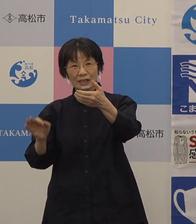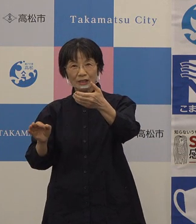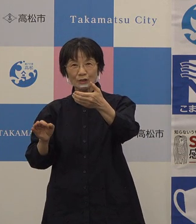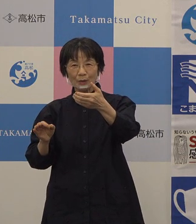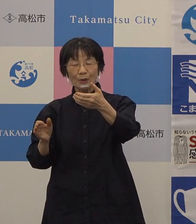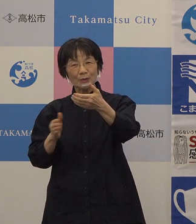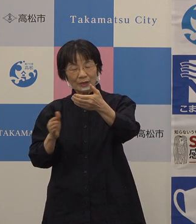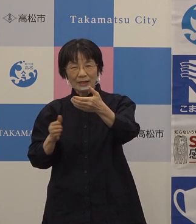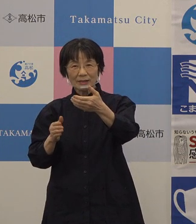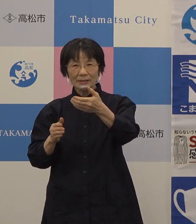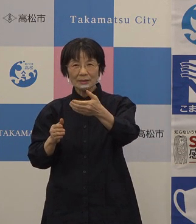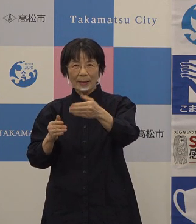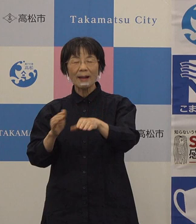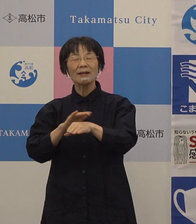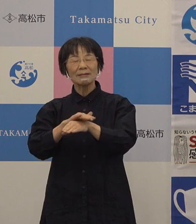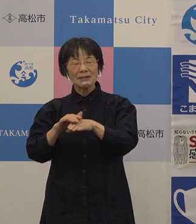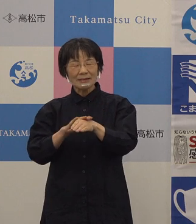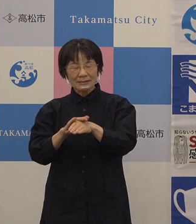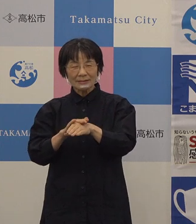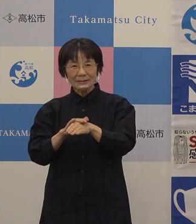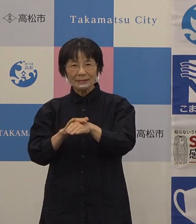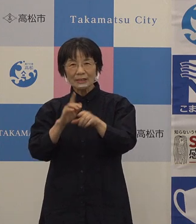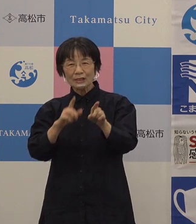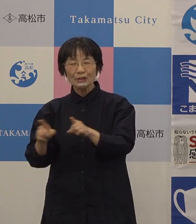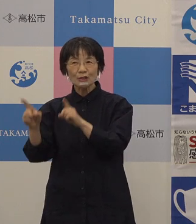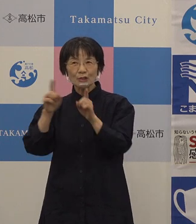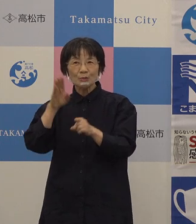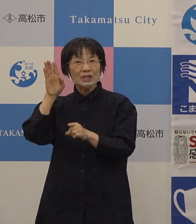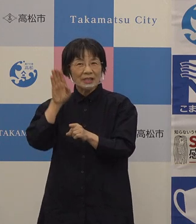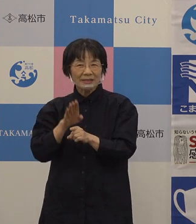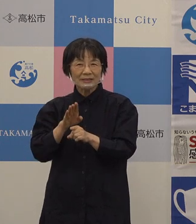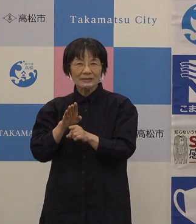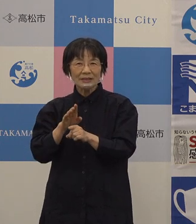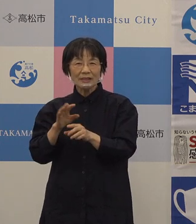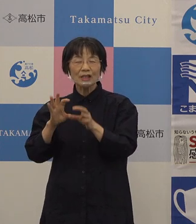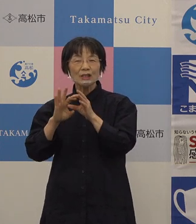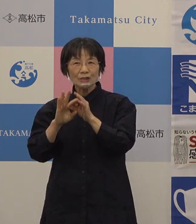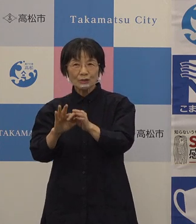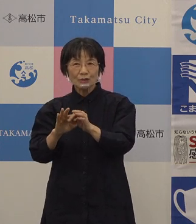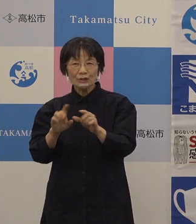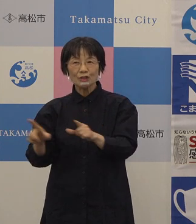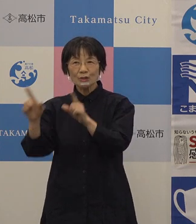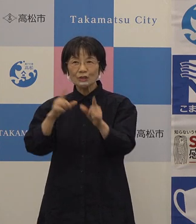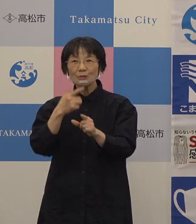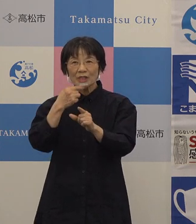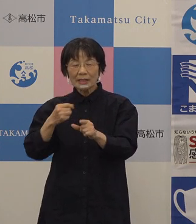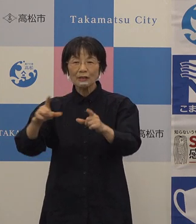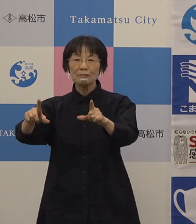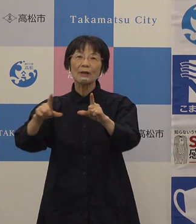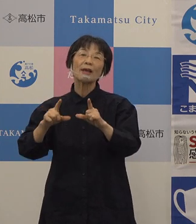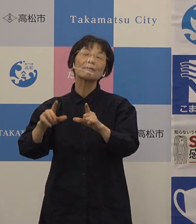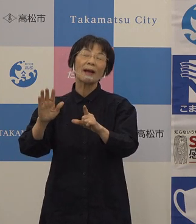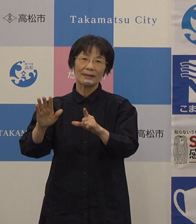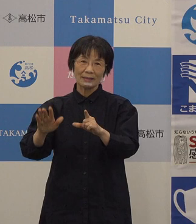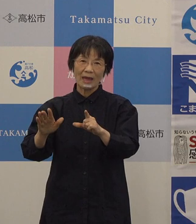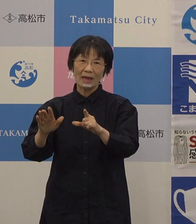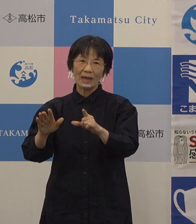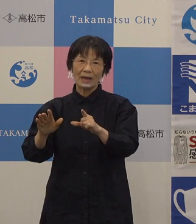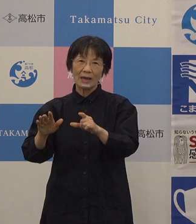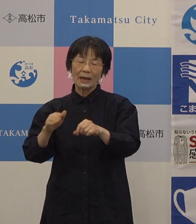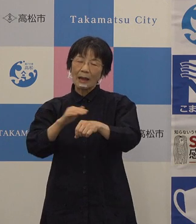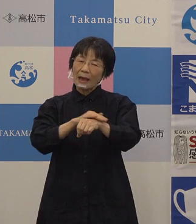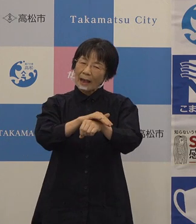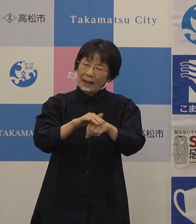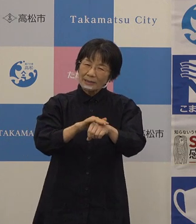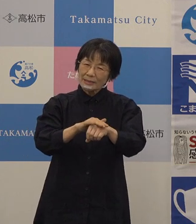すさを感じ、定住の意向があるとの回答でございました。特に愛着度につきまして、60歳代の